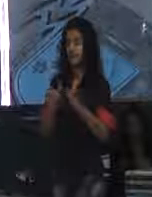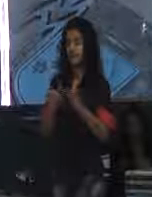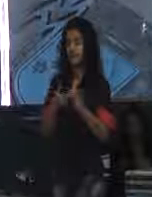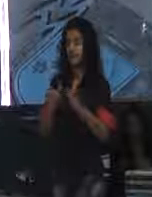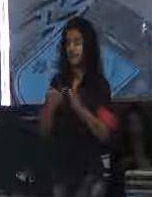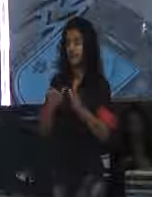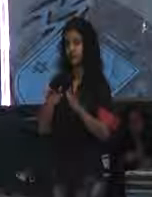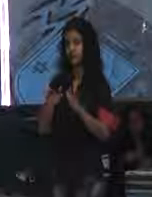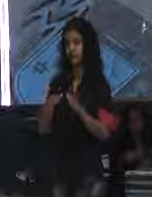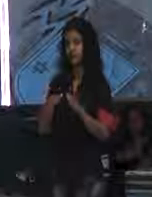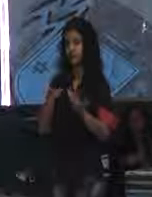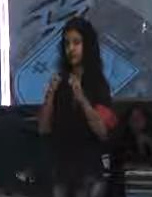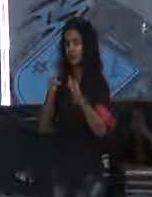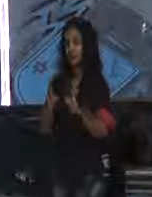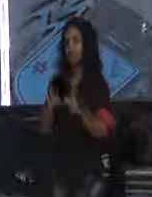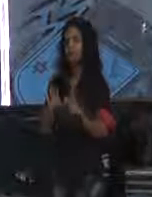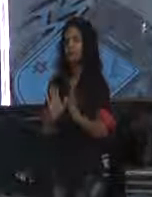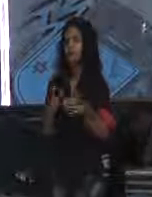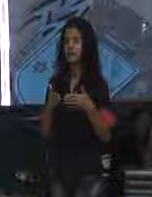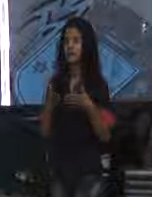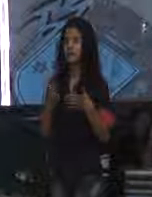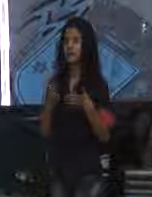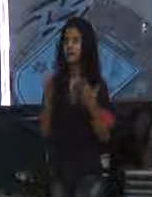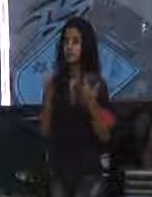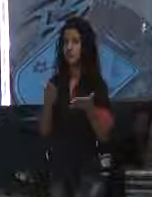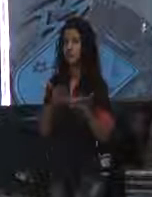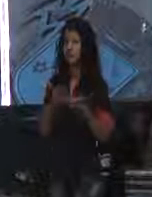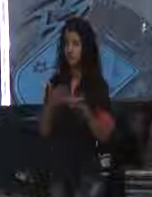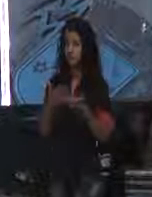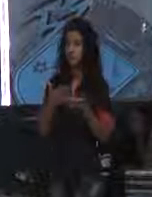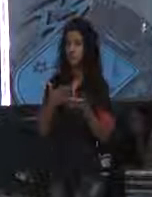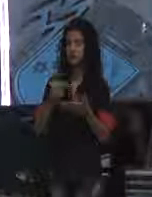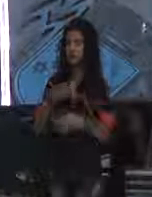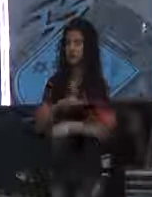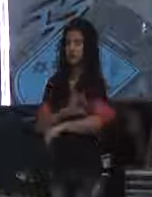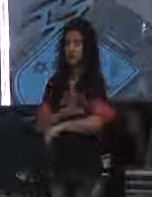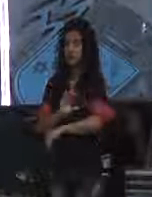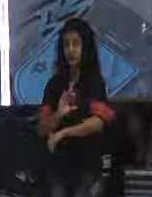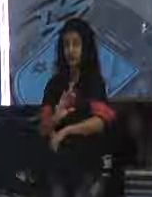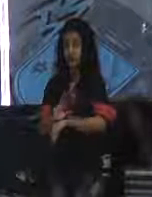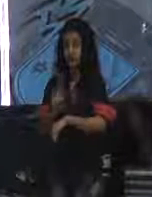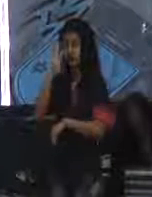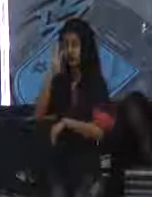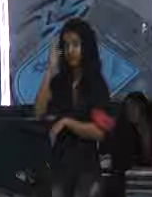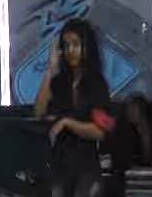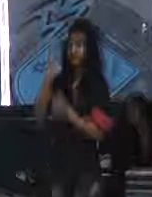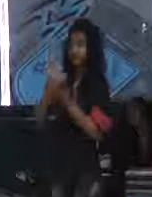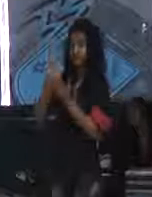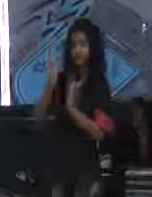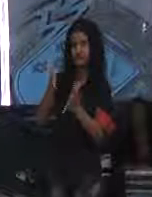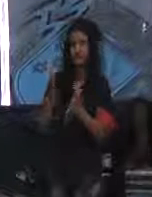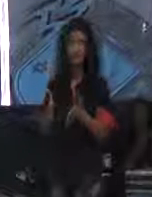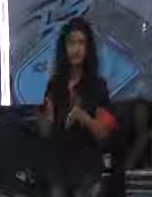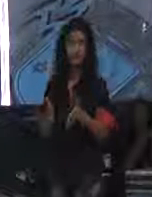contrato para o Sara. Então já está reclamando, inclusive o Nelson Costa retornou na segunda-feira. Ah, ok. Tá?